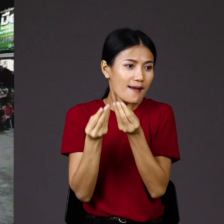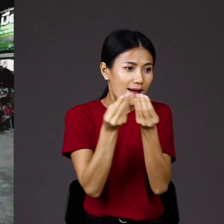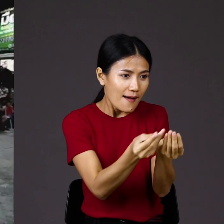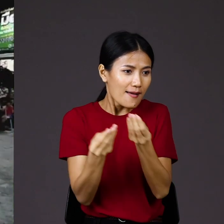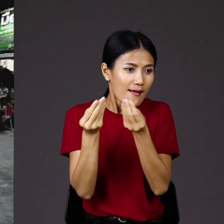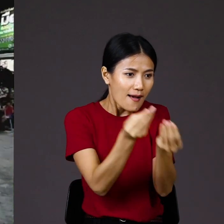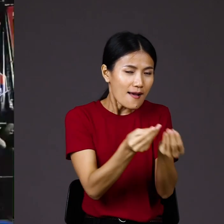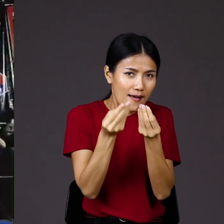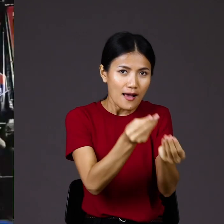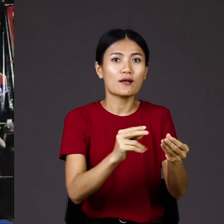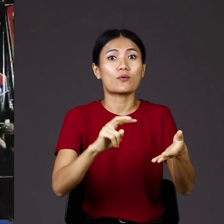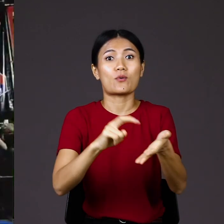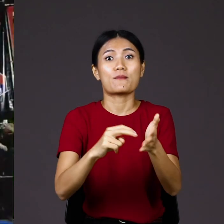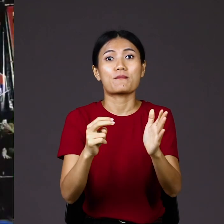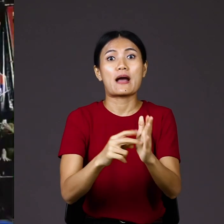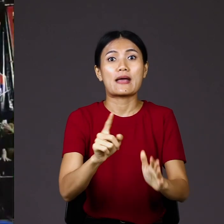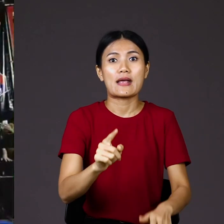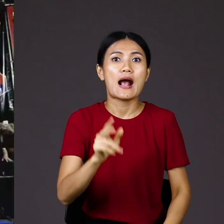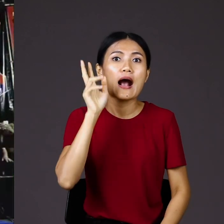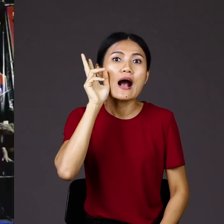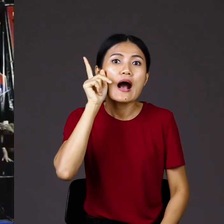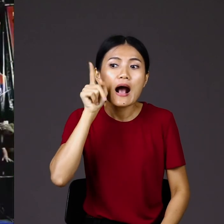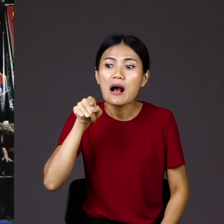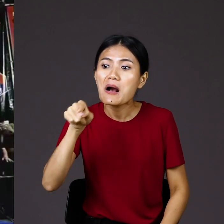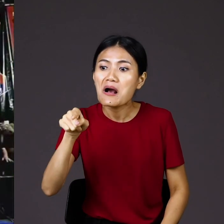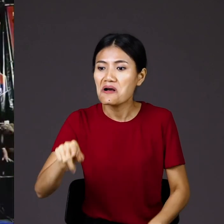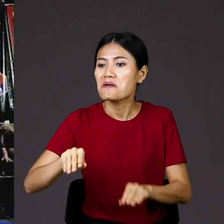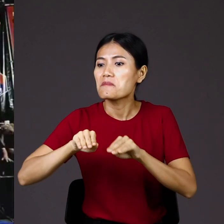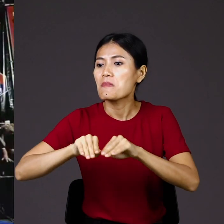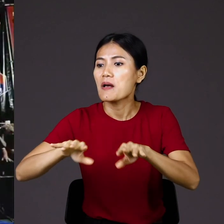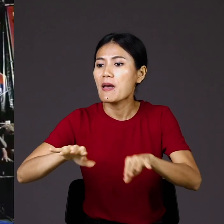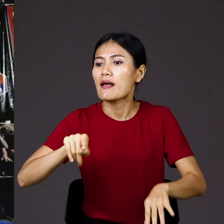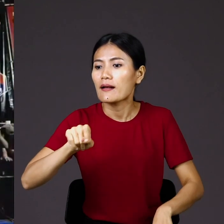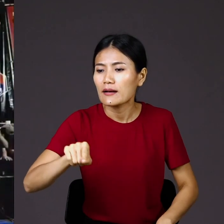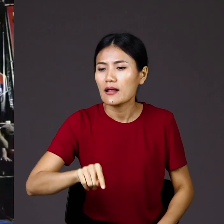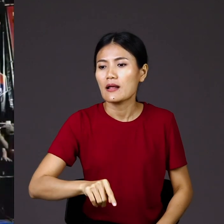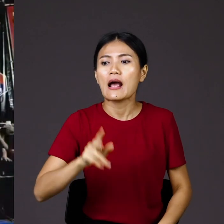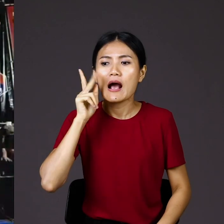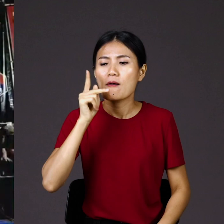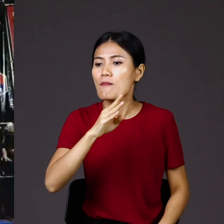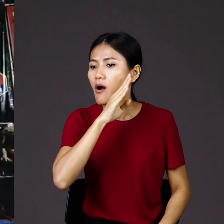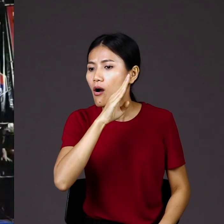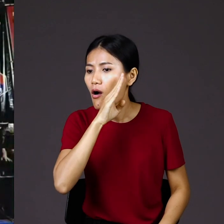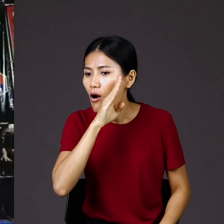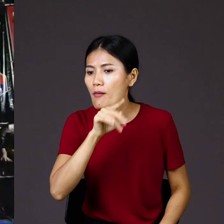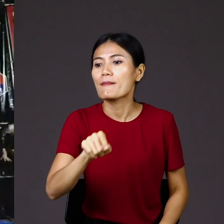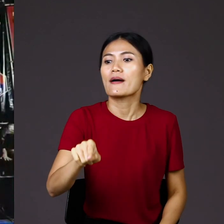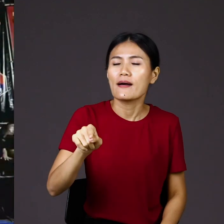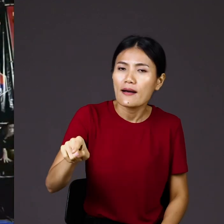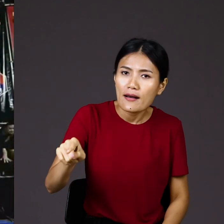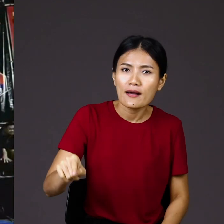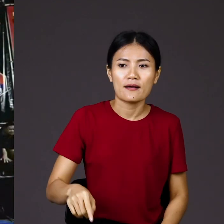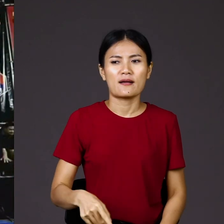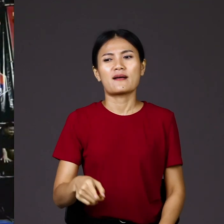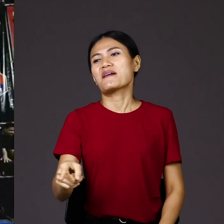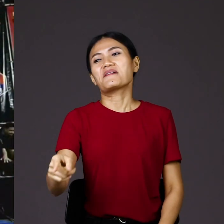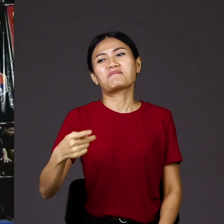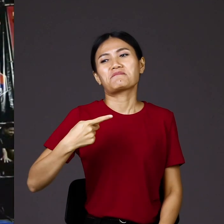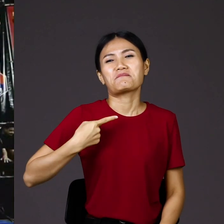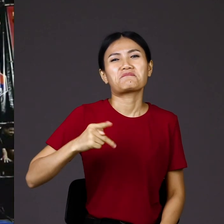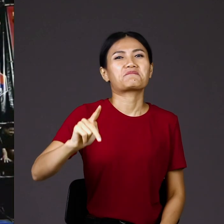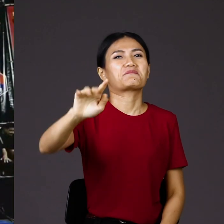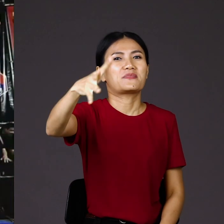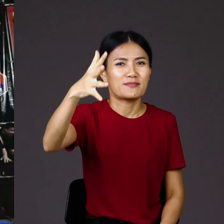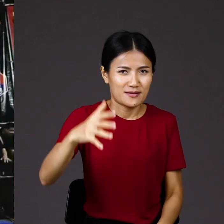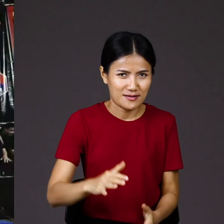เลือกเข้าไปมากๆเท่าไหร่จะเป็นการบอกพวกเขาว่าไอ้ข่าวลือข่าวลวงเฟกนิววิชามานการเตะสกัดขัด